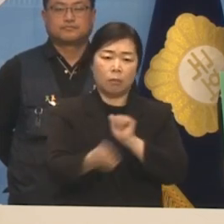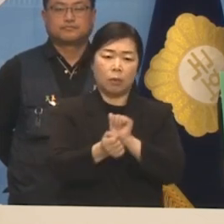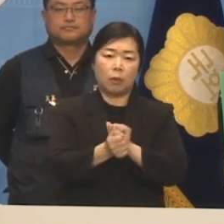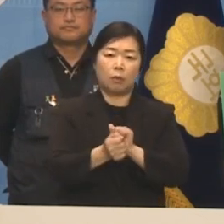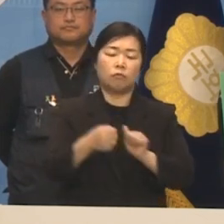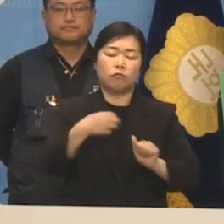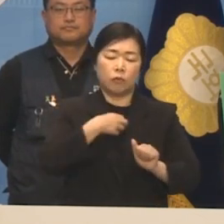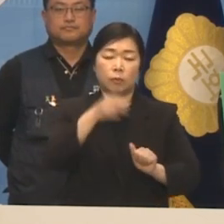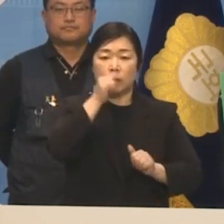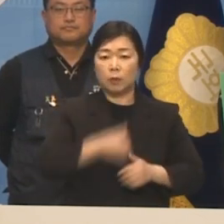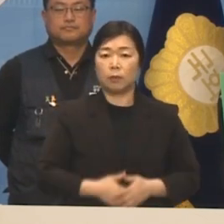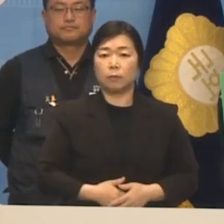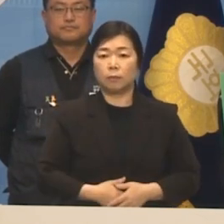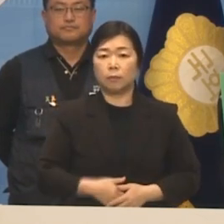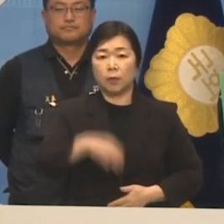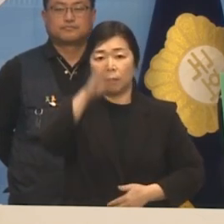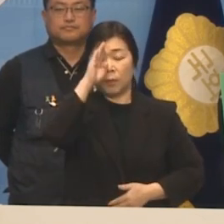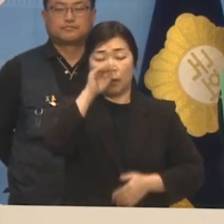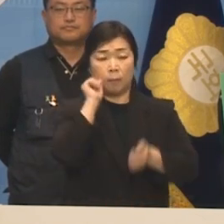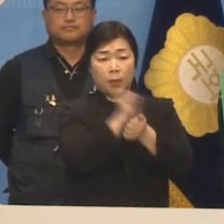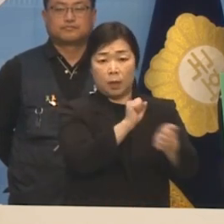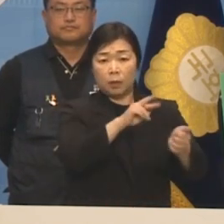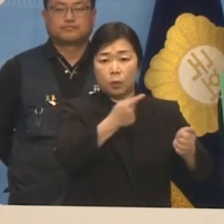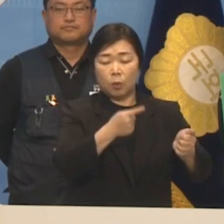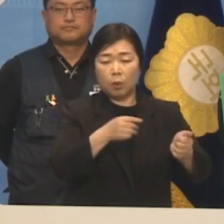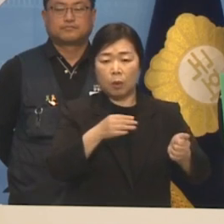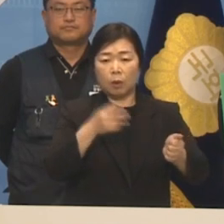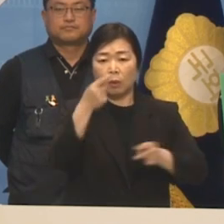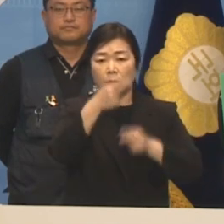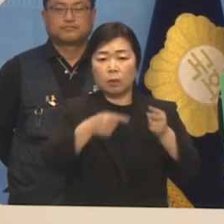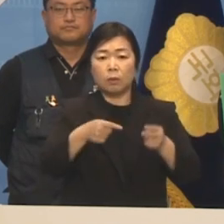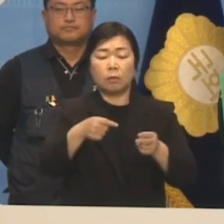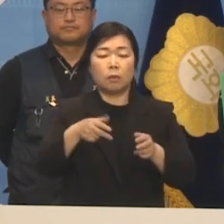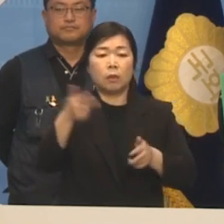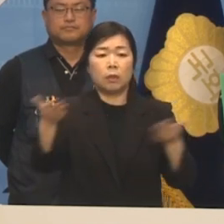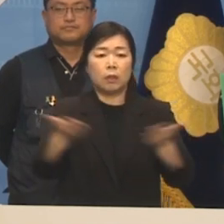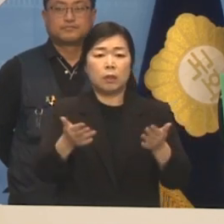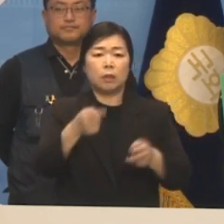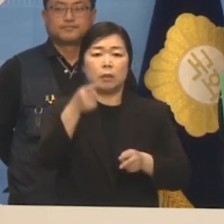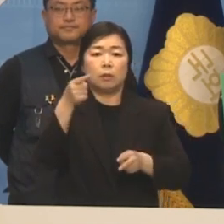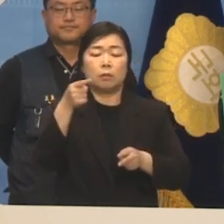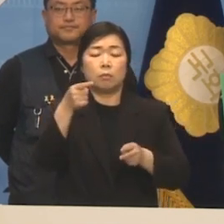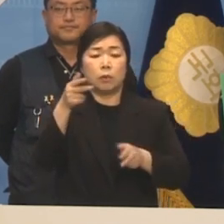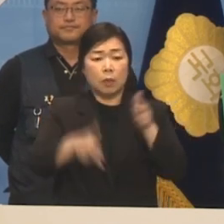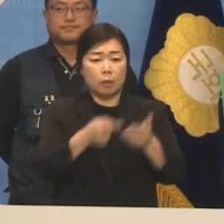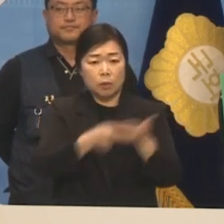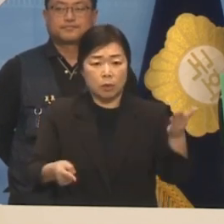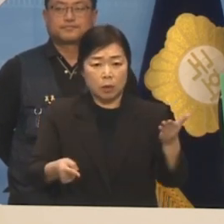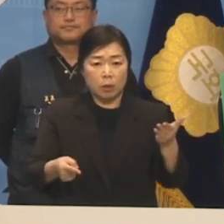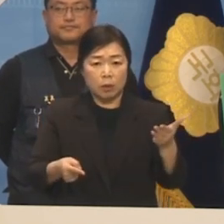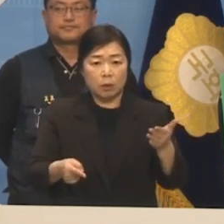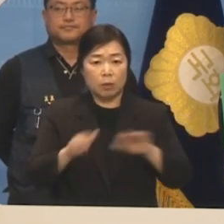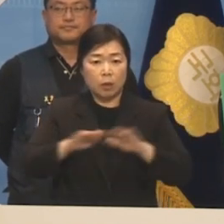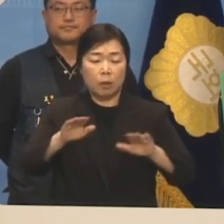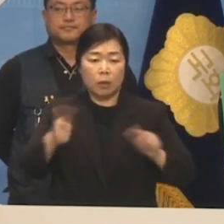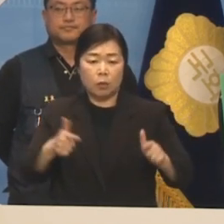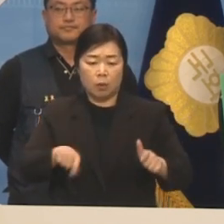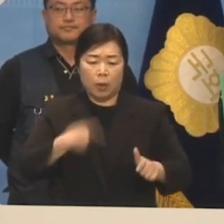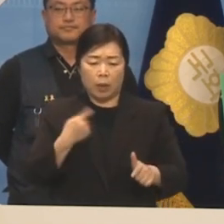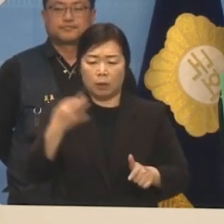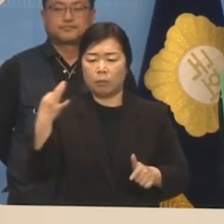있습니다. 질병에 감염되어도 산재 처리하는 것이 아닌 자비로 치료를 하는 요양보호사들이 많이